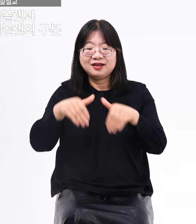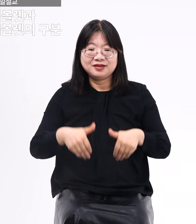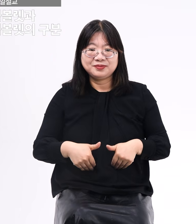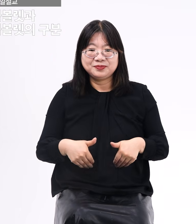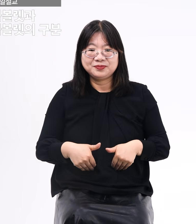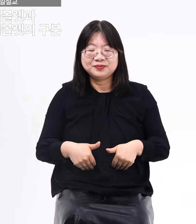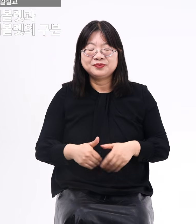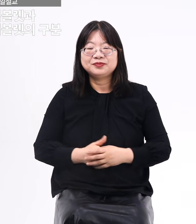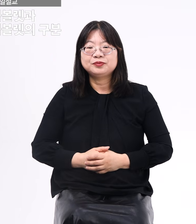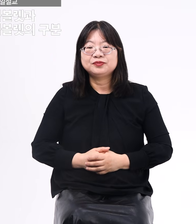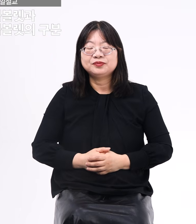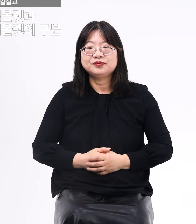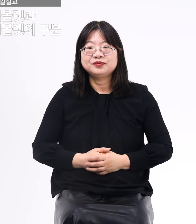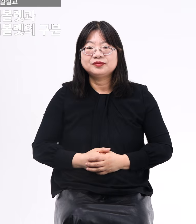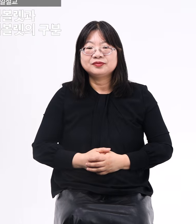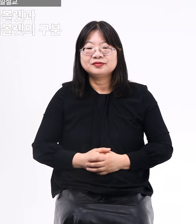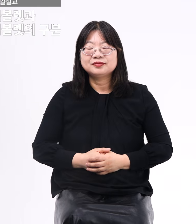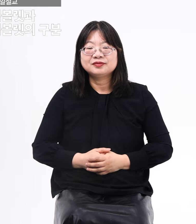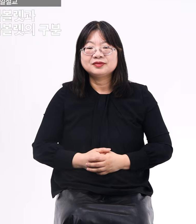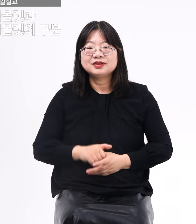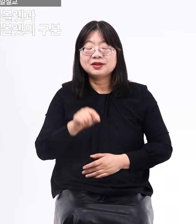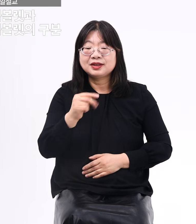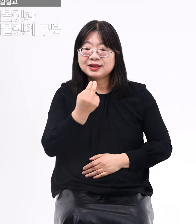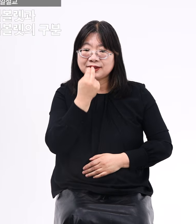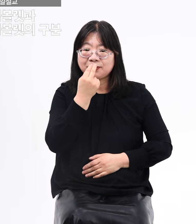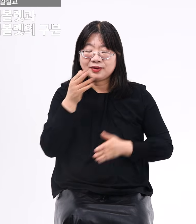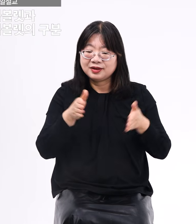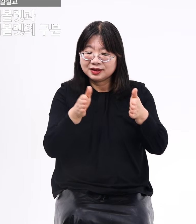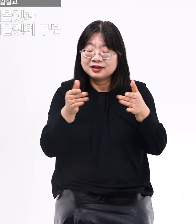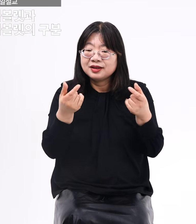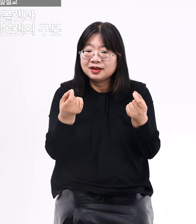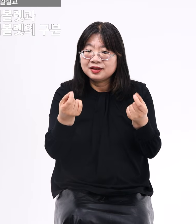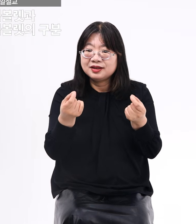됩니다. 그래야 그것이 생명길입니다.